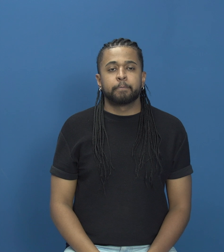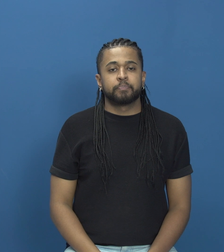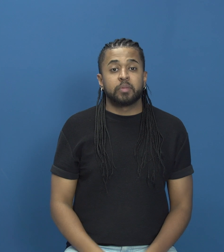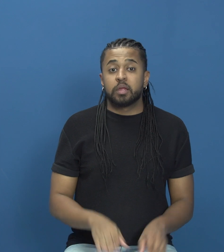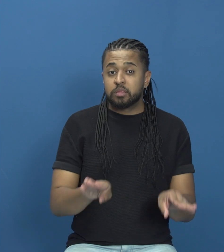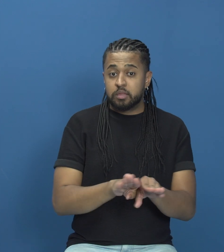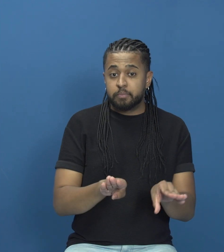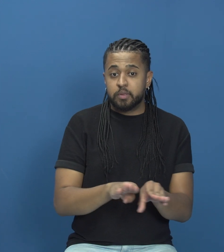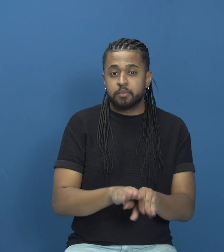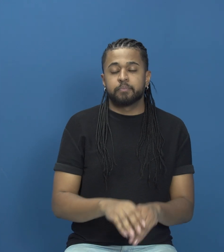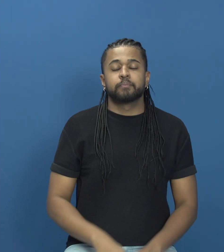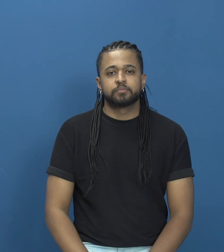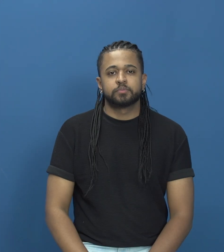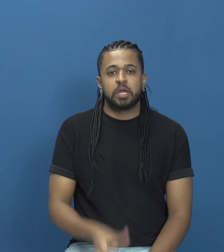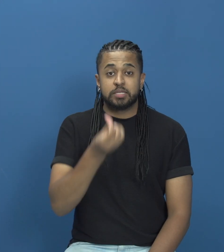E